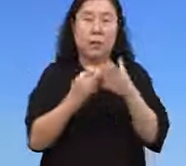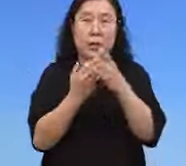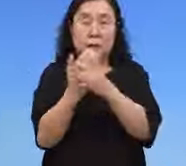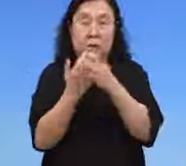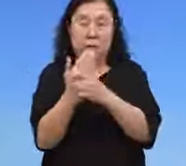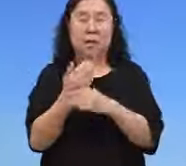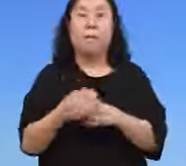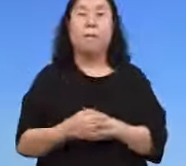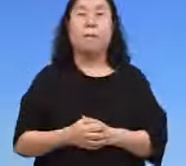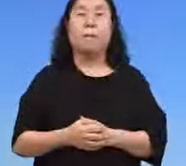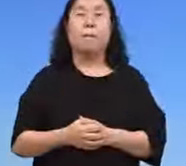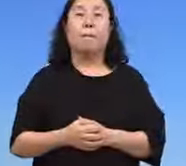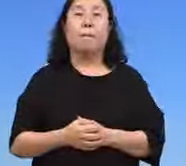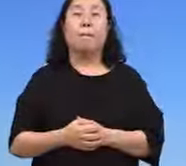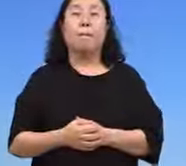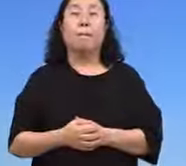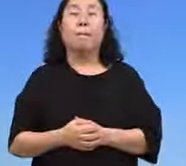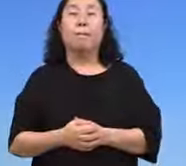했습니다.